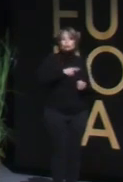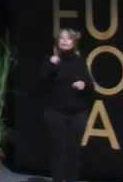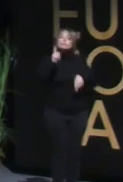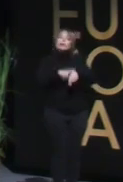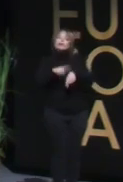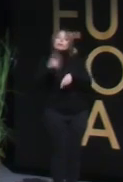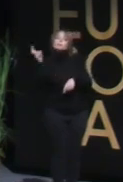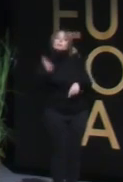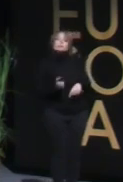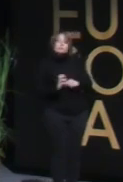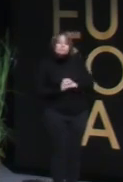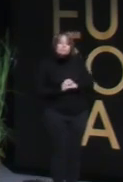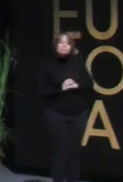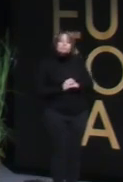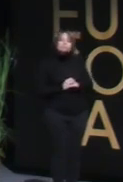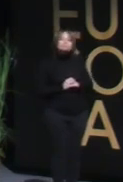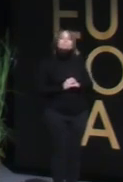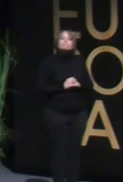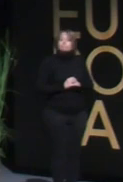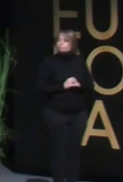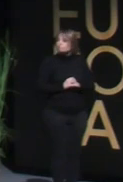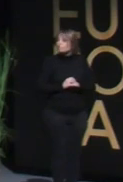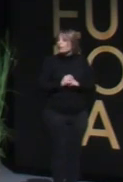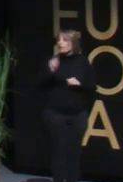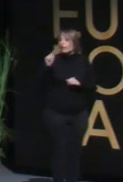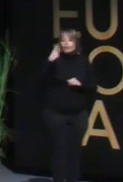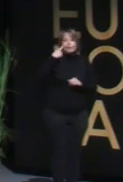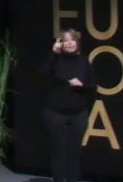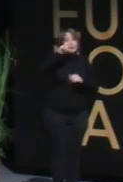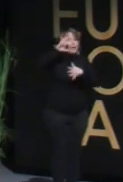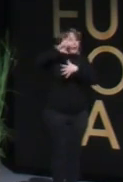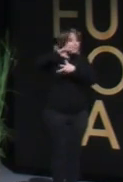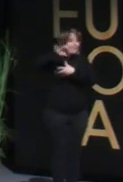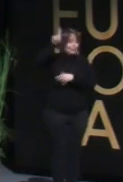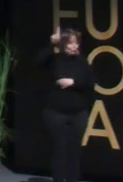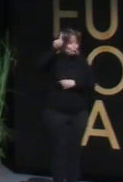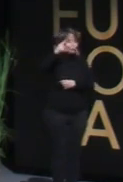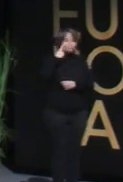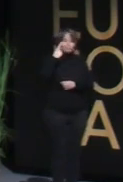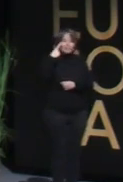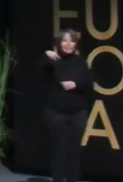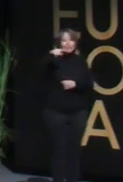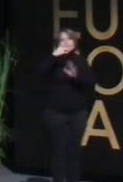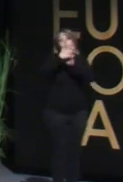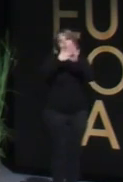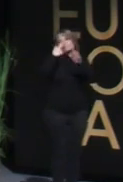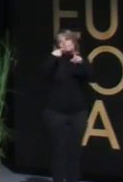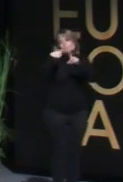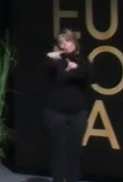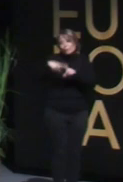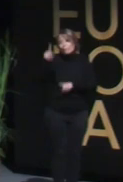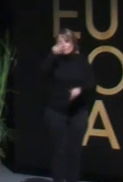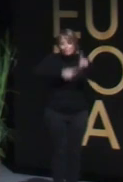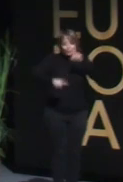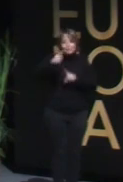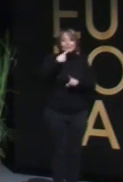llegaste? ¿Vale? Hay unos americanos de Palo Alto que ellos hablan de diferentes problemas, ¿no? Dicen que